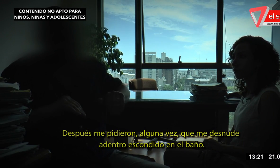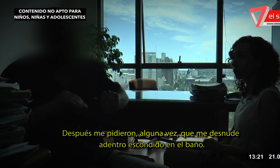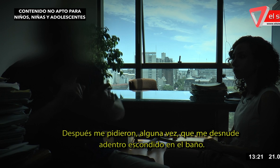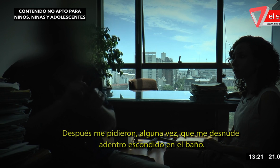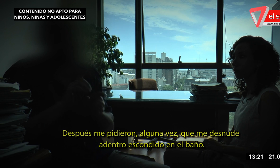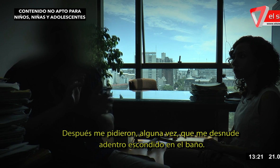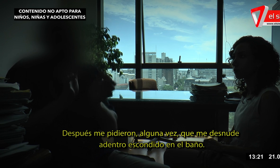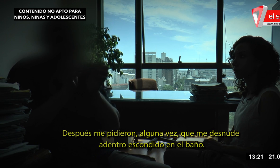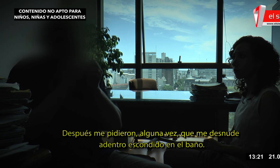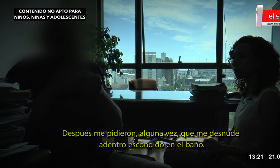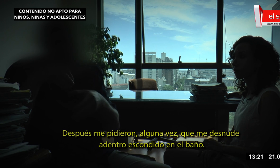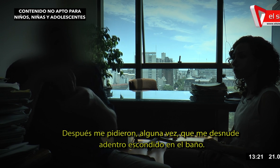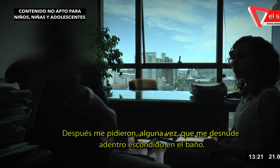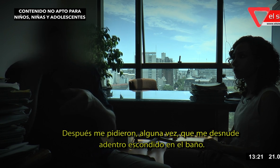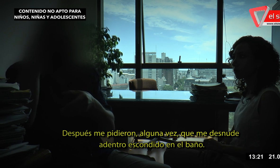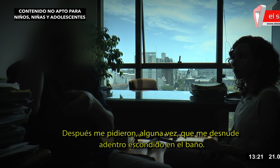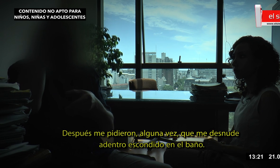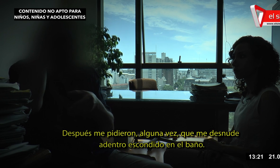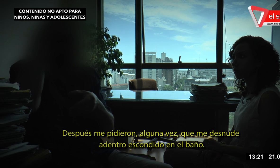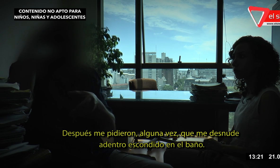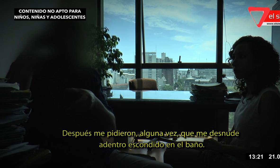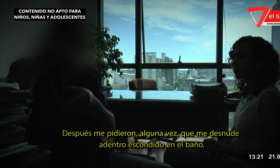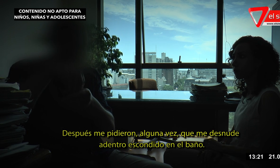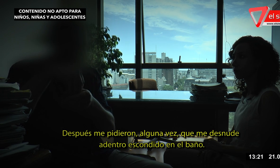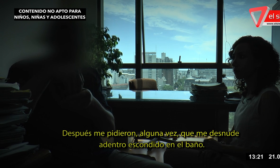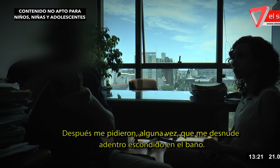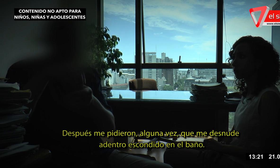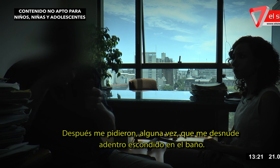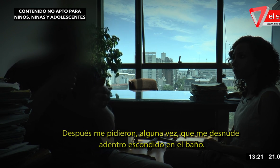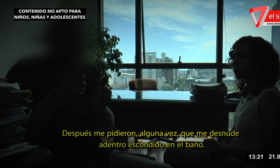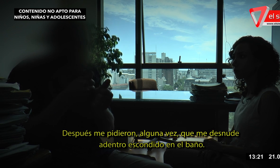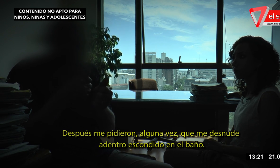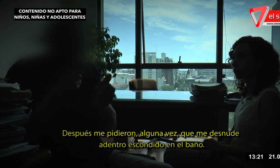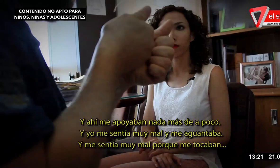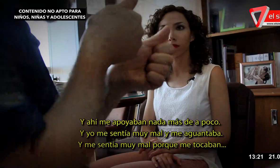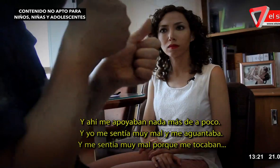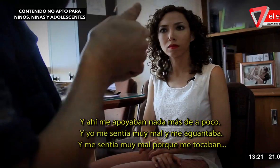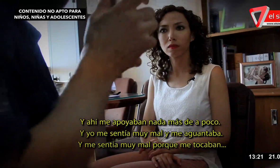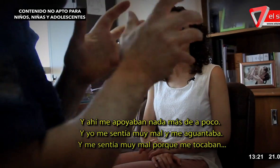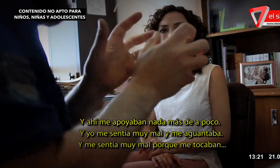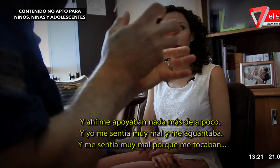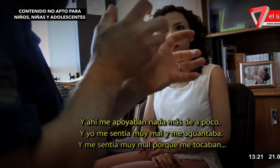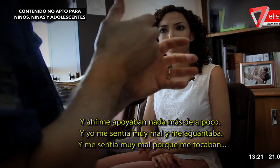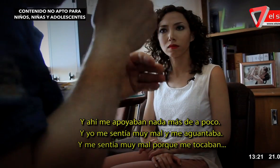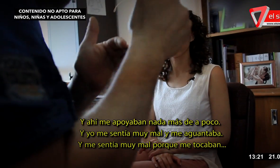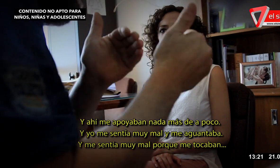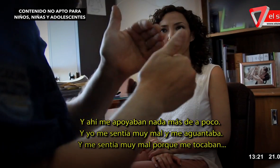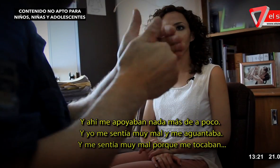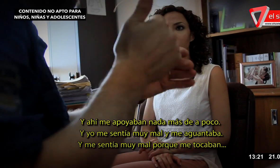me pidieron alguna vez que me desnude adentro, escondido en el baño. Y ahí me apoyaban nada más de a